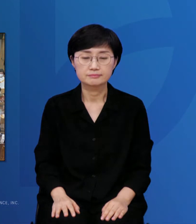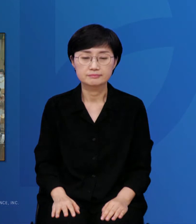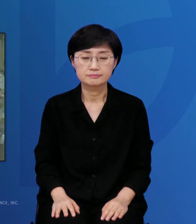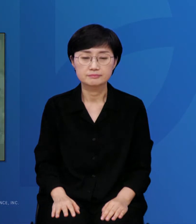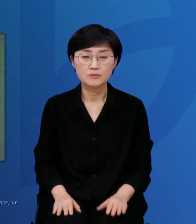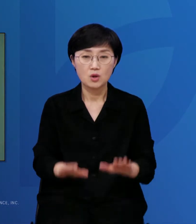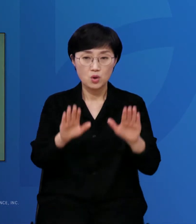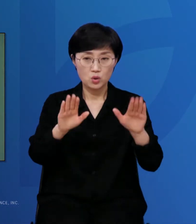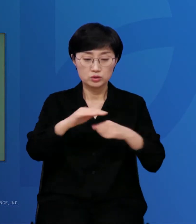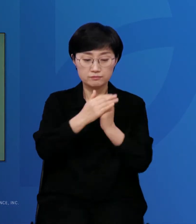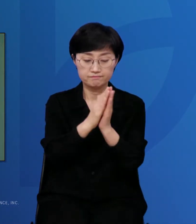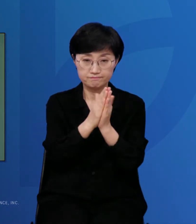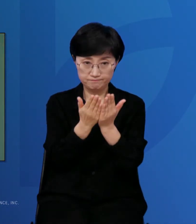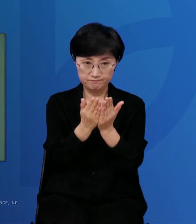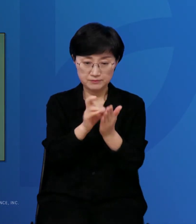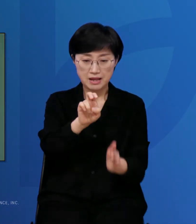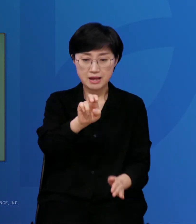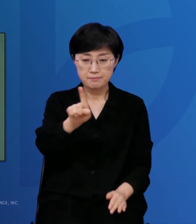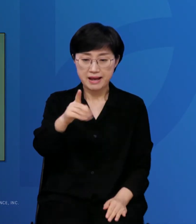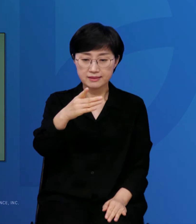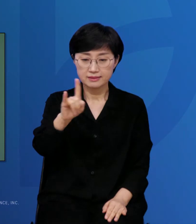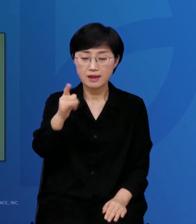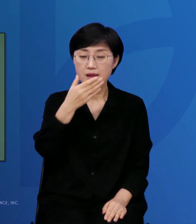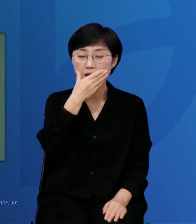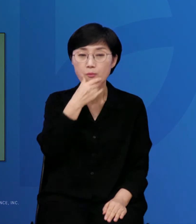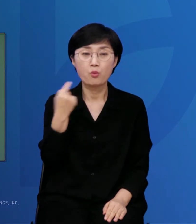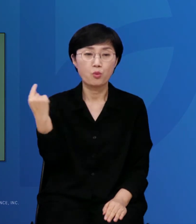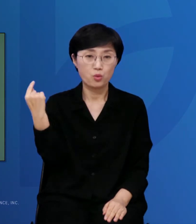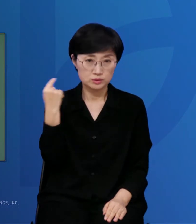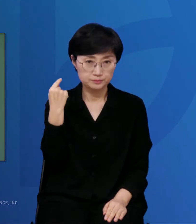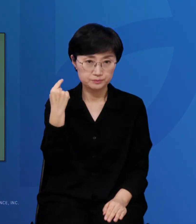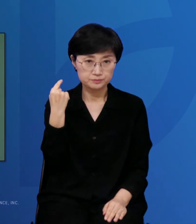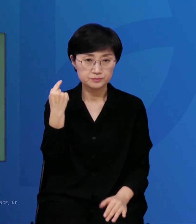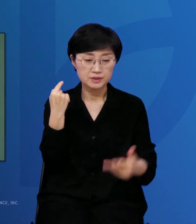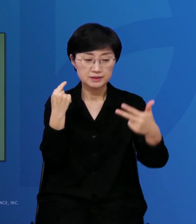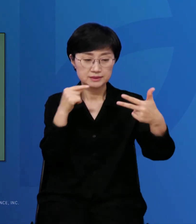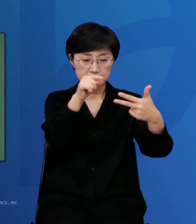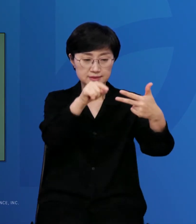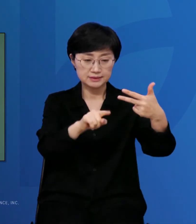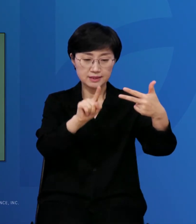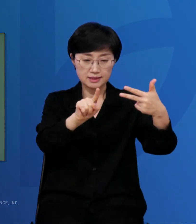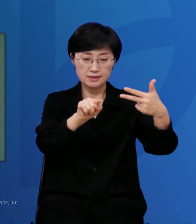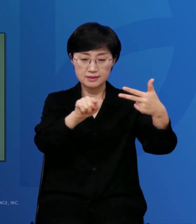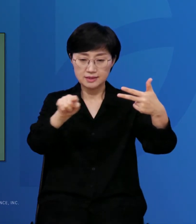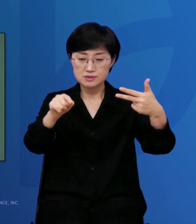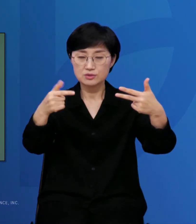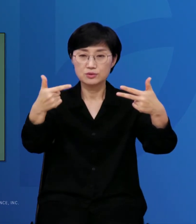우리 하늘 말씀은 마태복음 7장 1절로부터 6절의 말씀입니다.